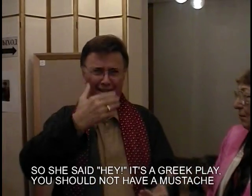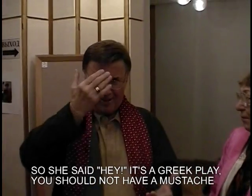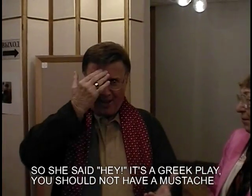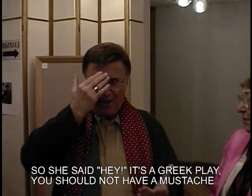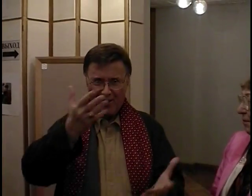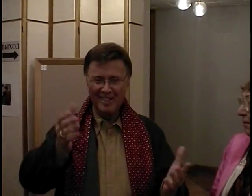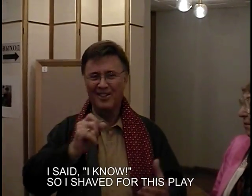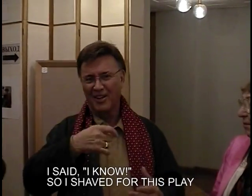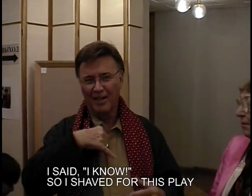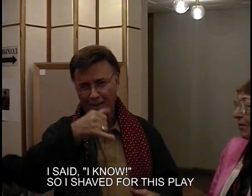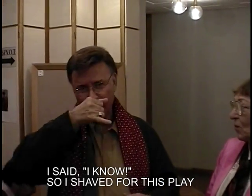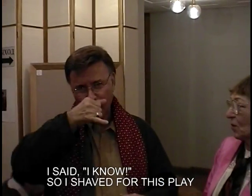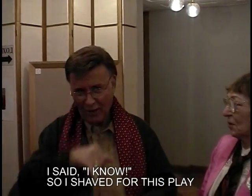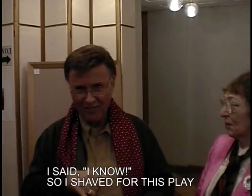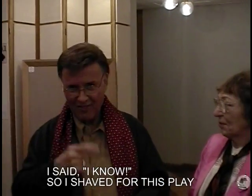заворожила сердце вдруг.